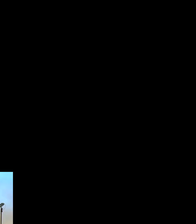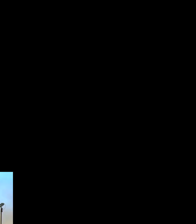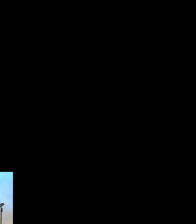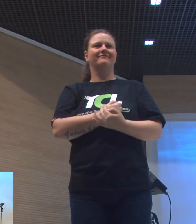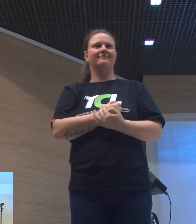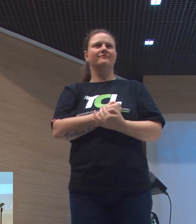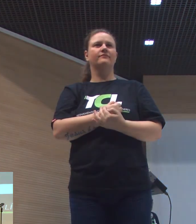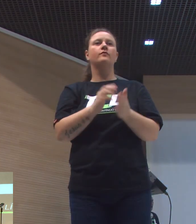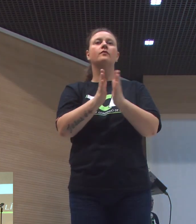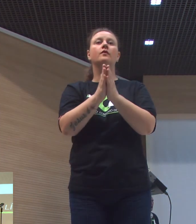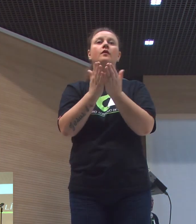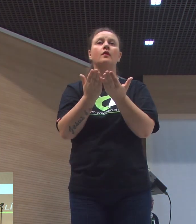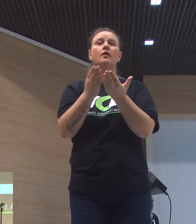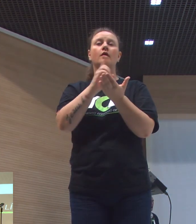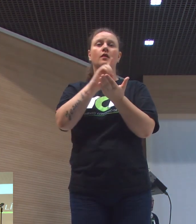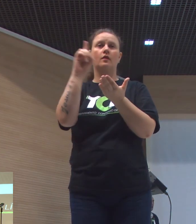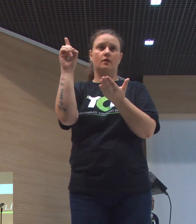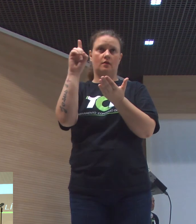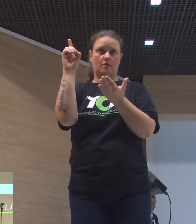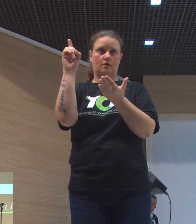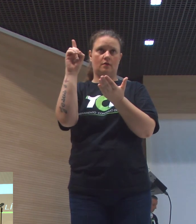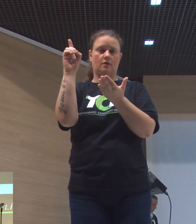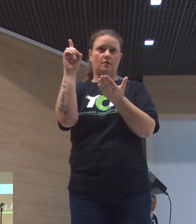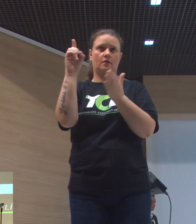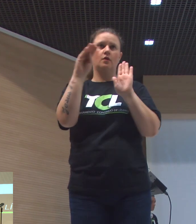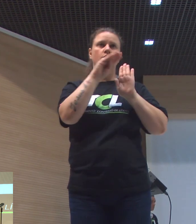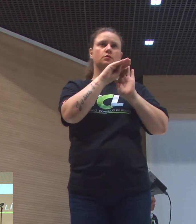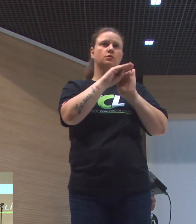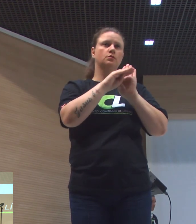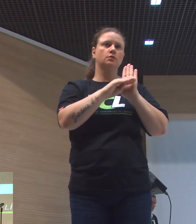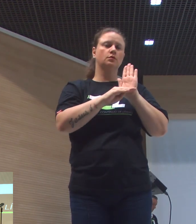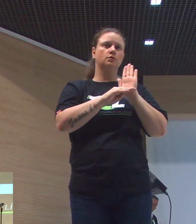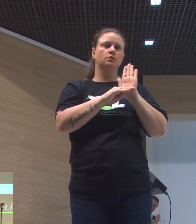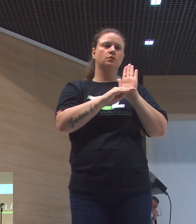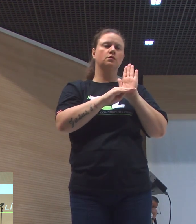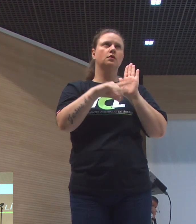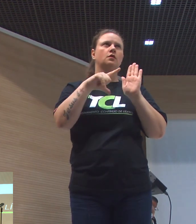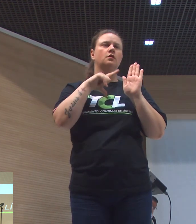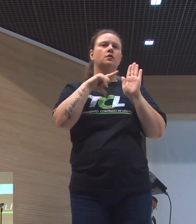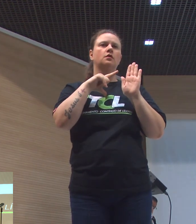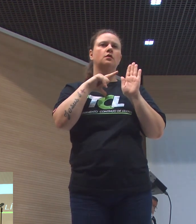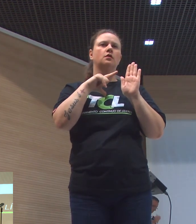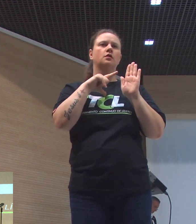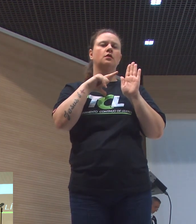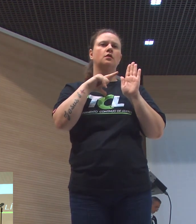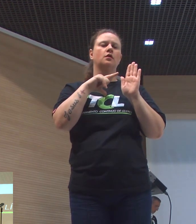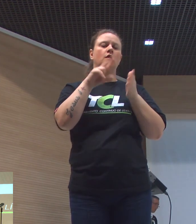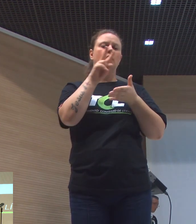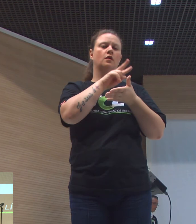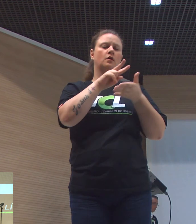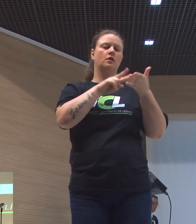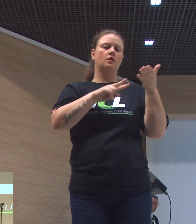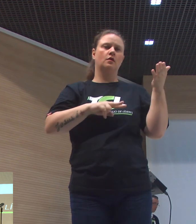gostaria que você abrisse a Bíblia. Aqui no roteiro tem versículo 10. Mas nós vamos ler